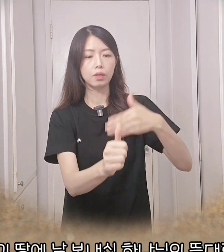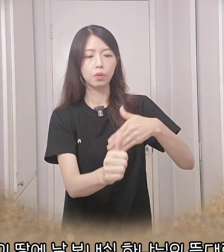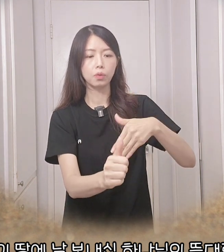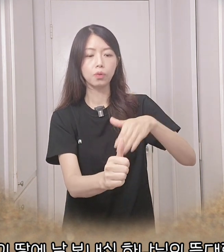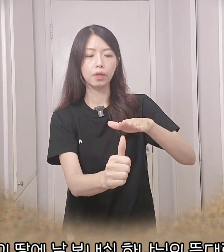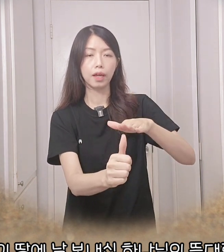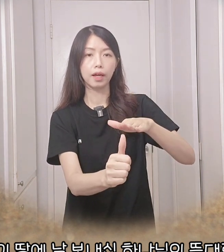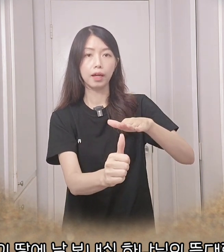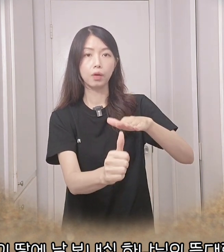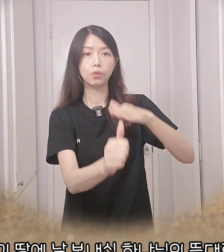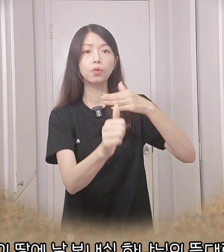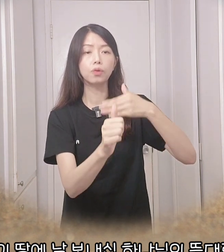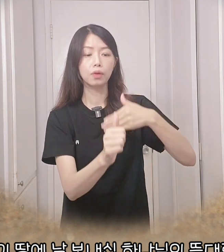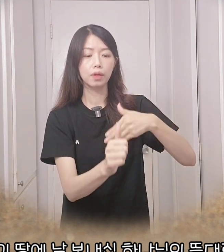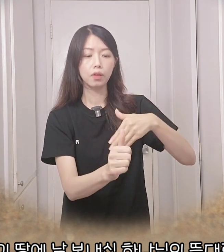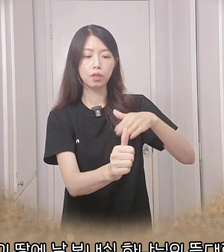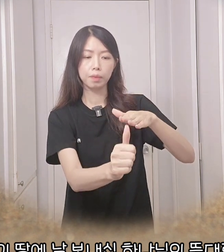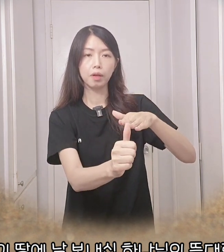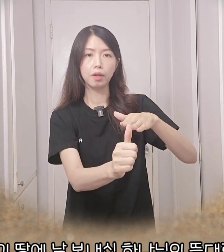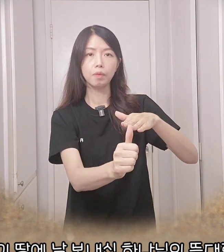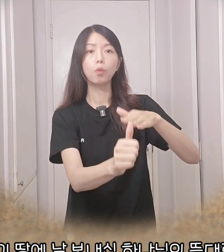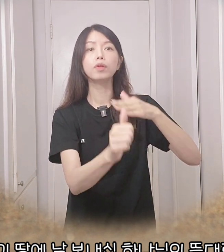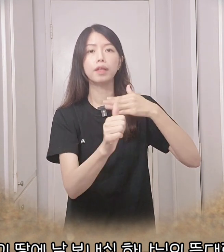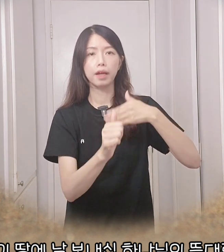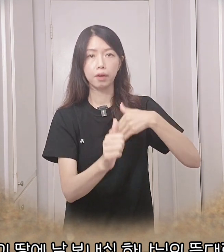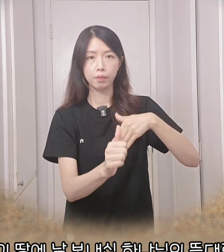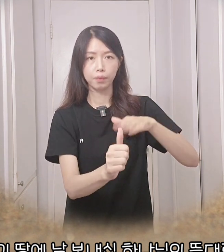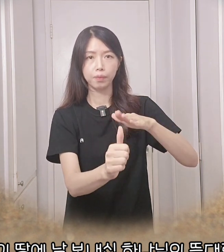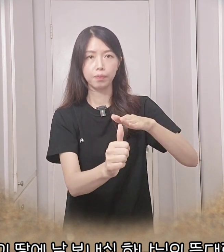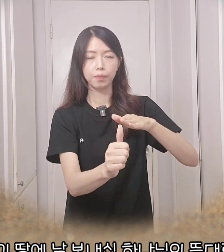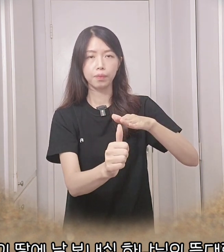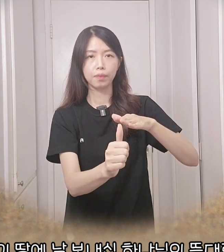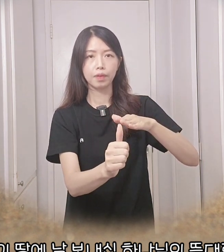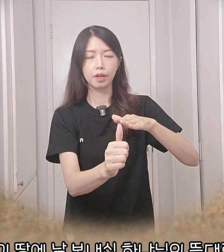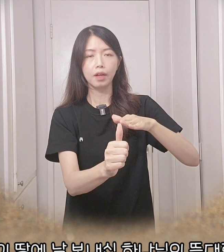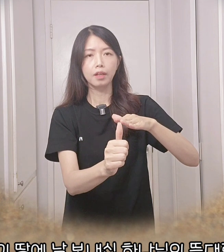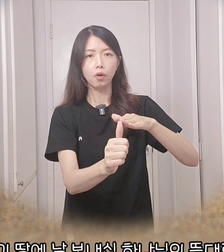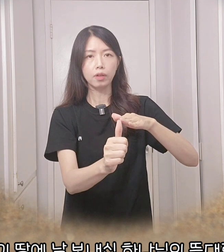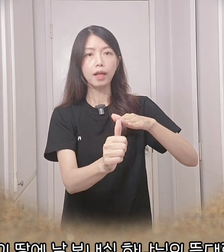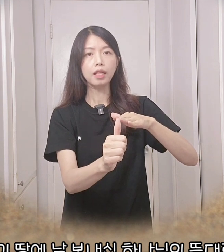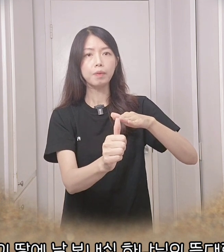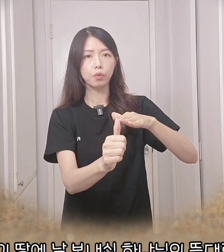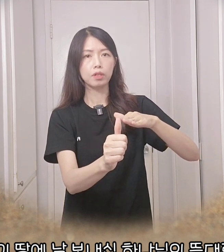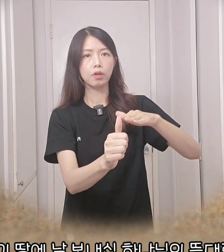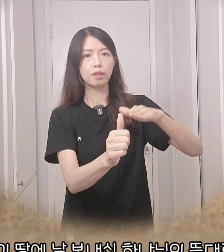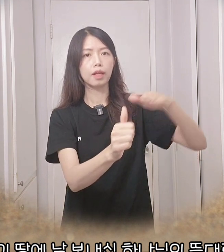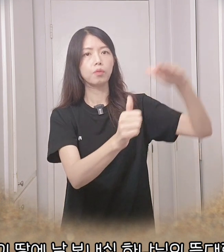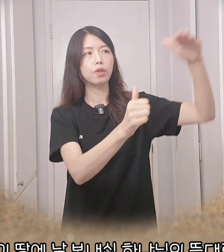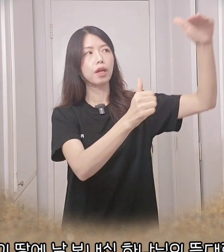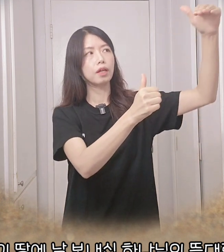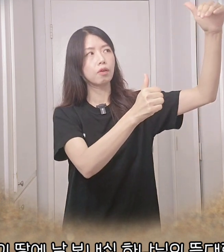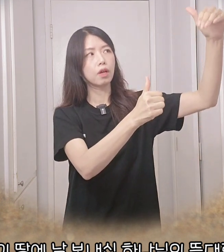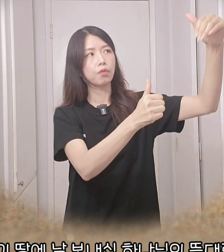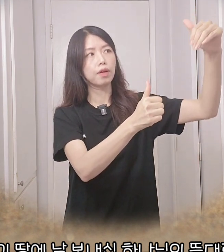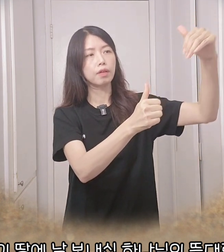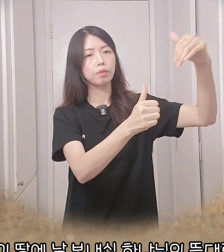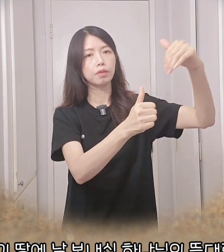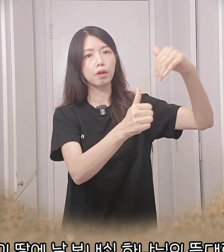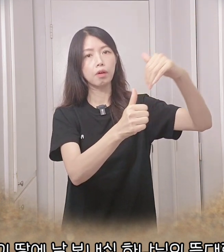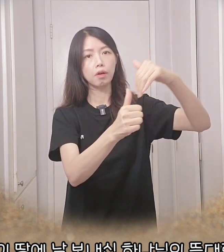세워주시고 다른 손으로 이렇게 가라고 해주시면 보내다예요. 여기서는 하나님이 보내셨기 때문에